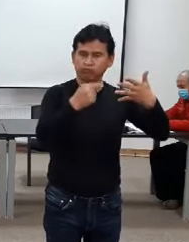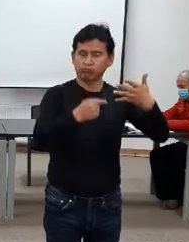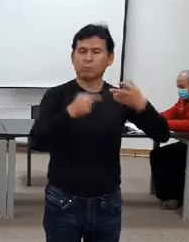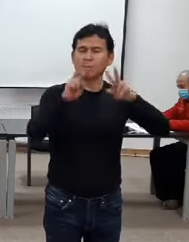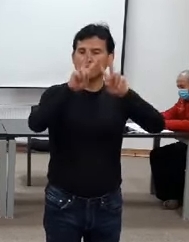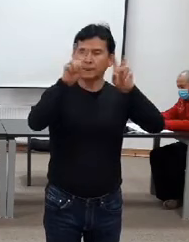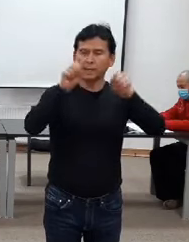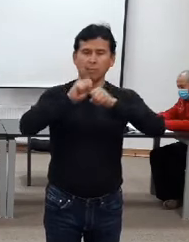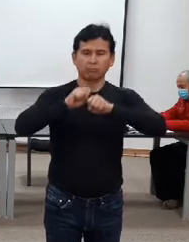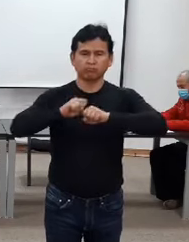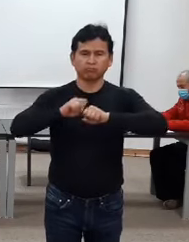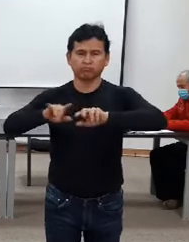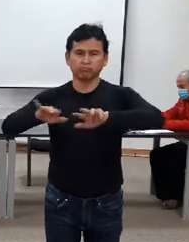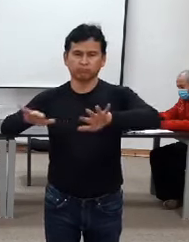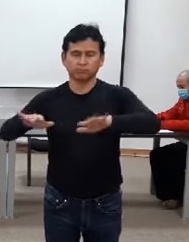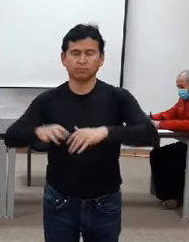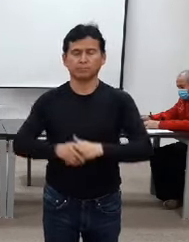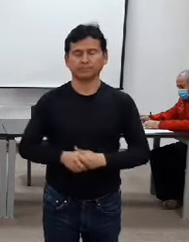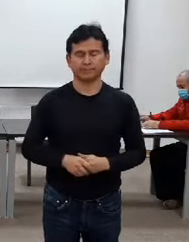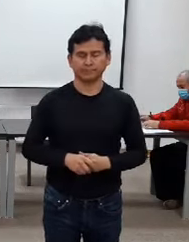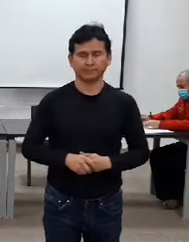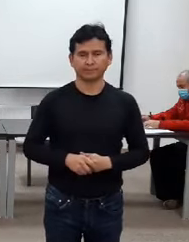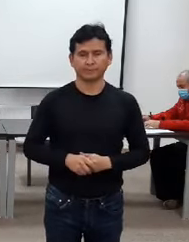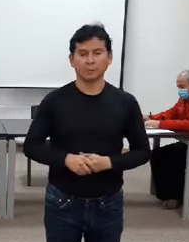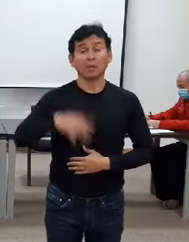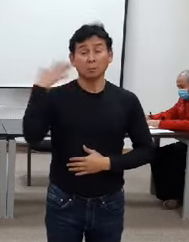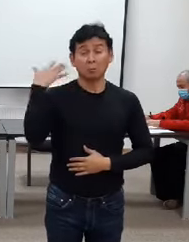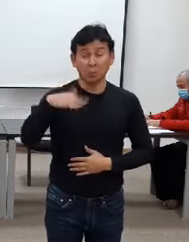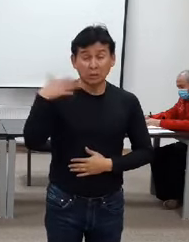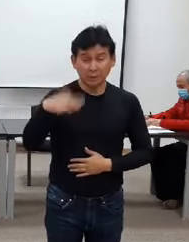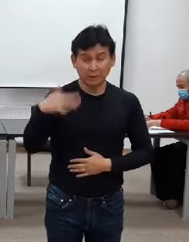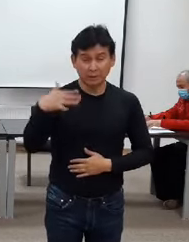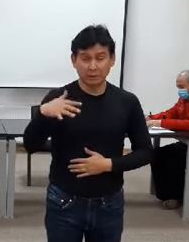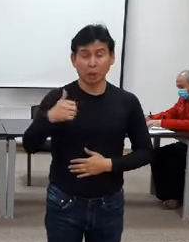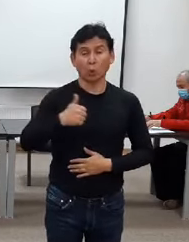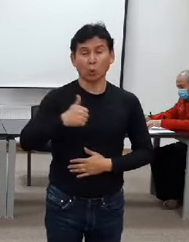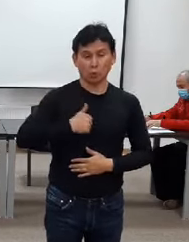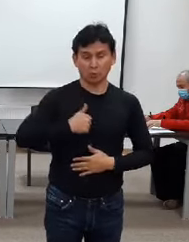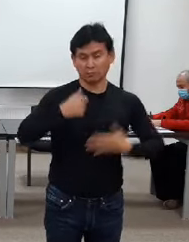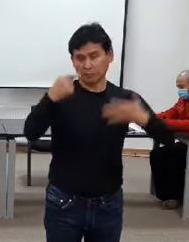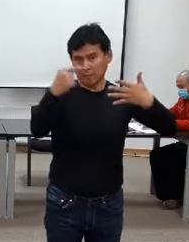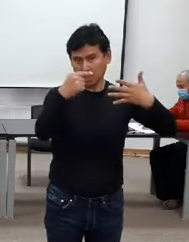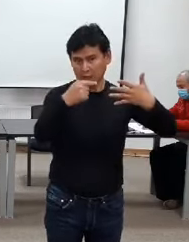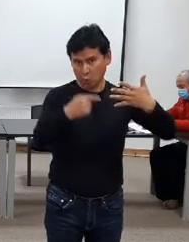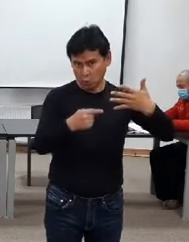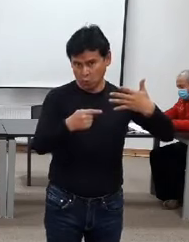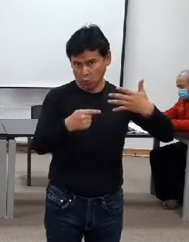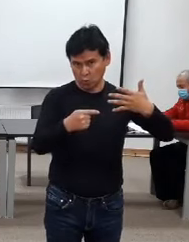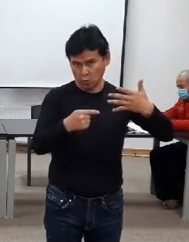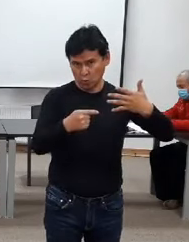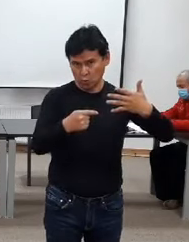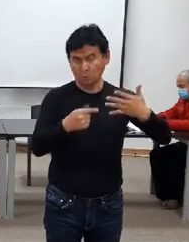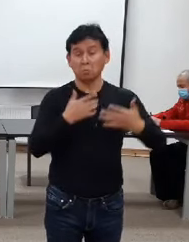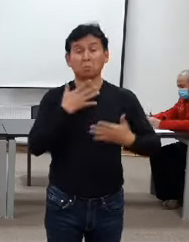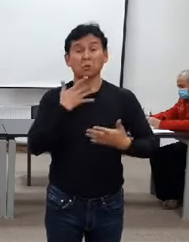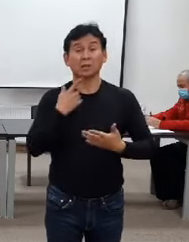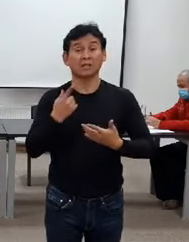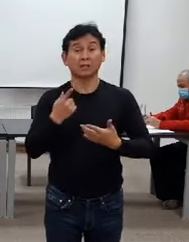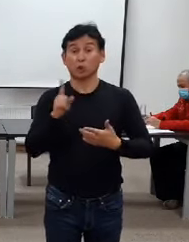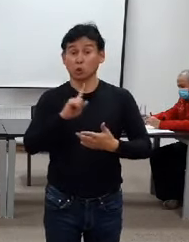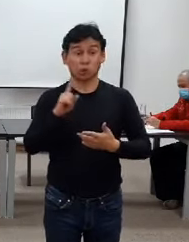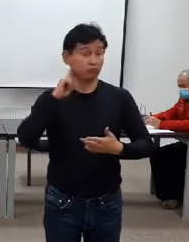respecto a esta pandemia de la población. Es muy importante cumplir con cada uno de ellos, porque de otra forma